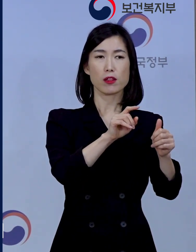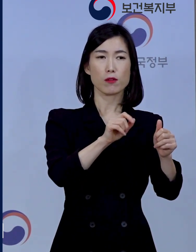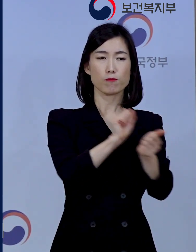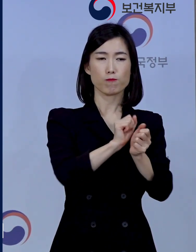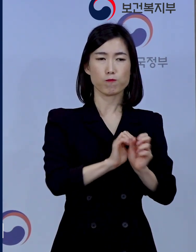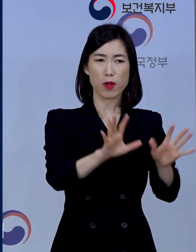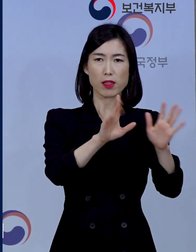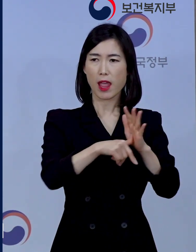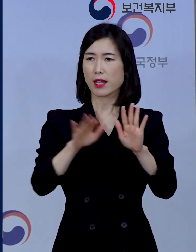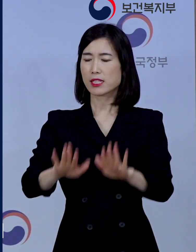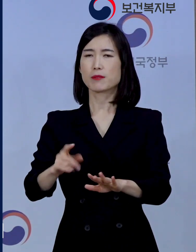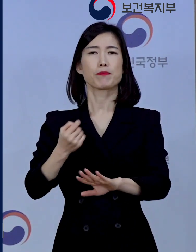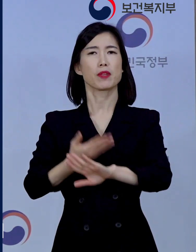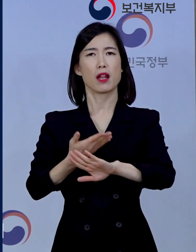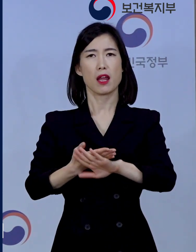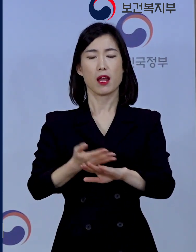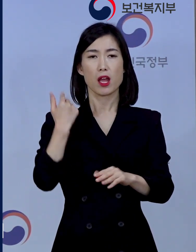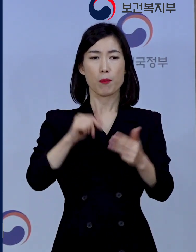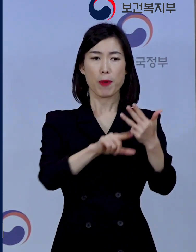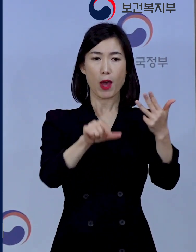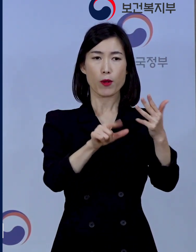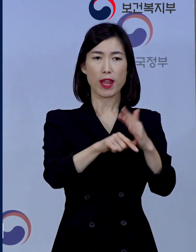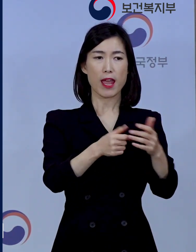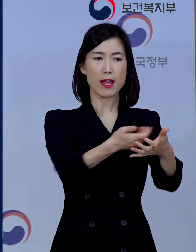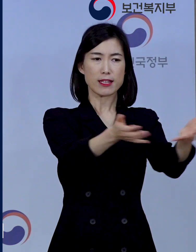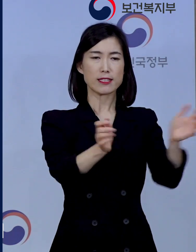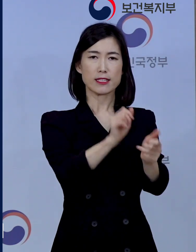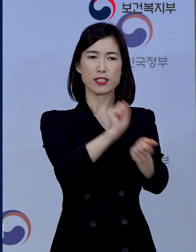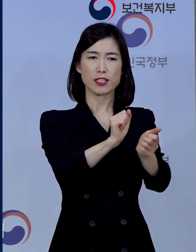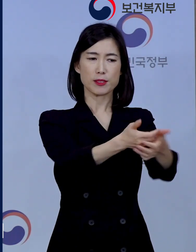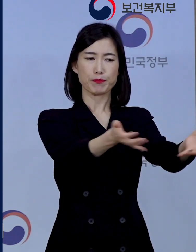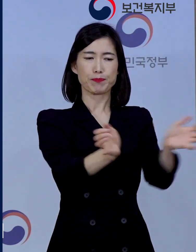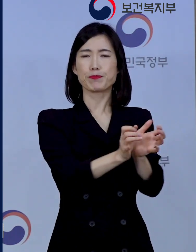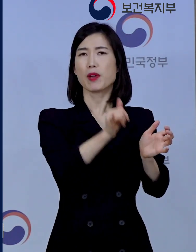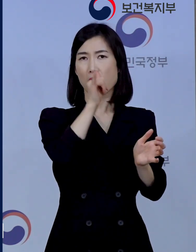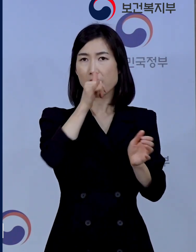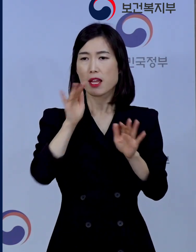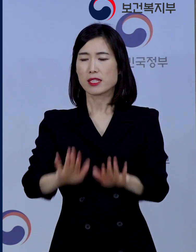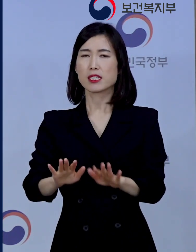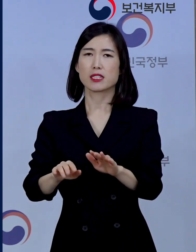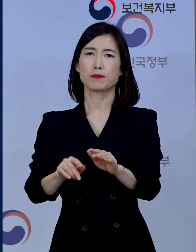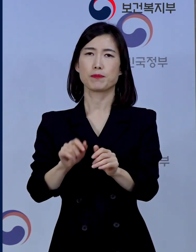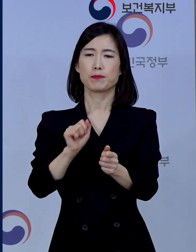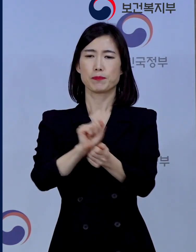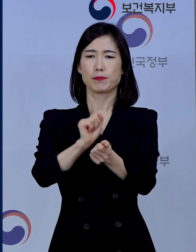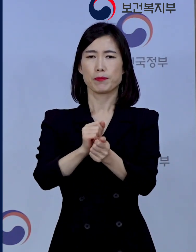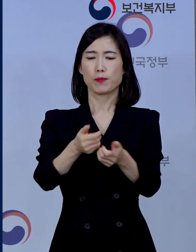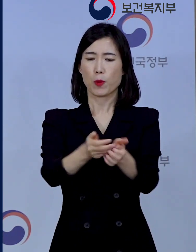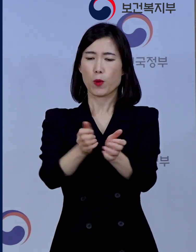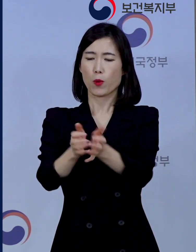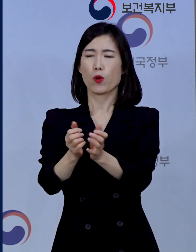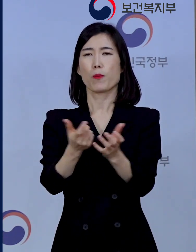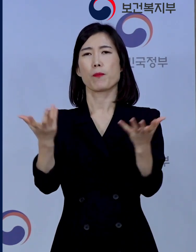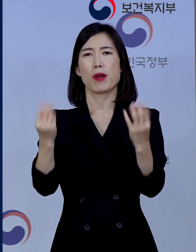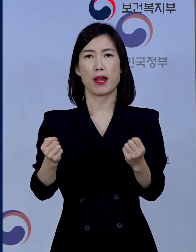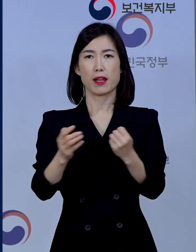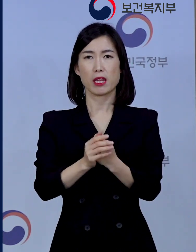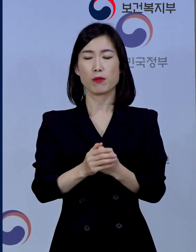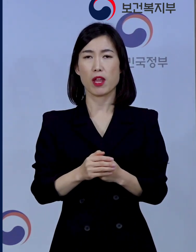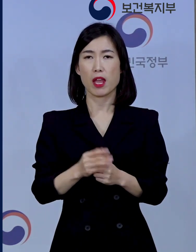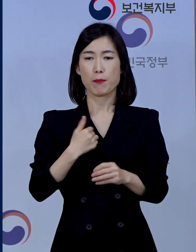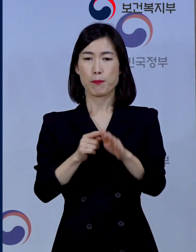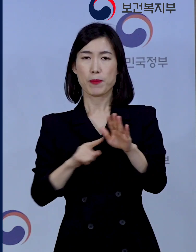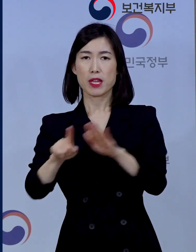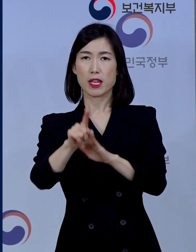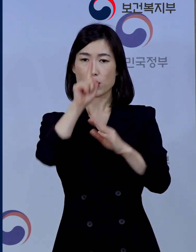중심 집단 없이 일상생활 전반에서 확산이 나타나고 있어 검사와 격리를 통한 선제